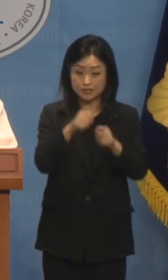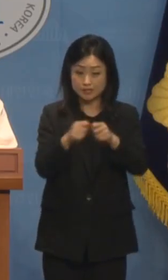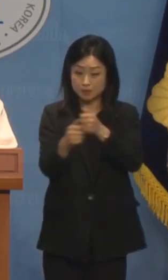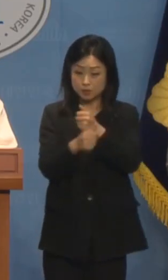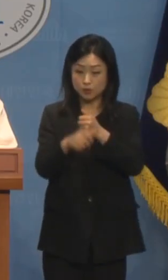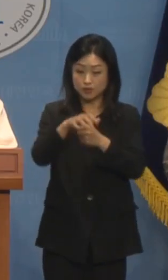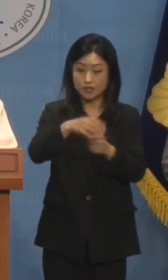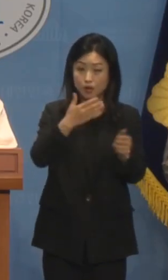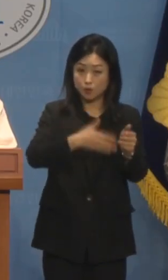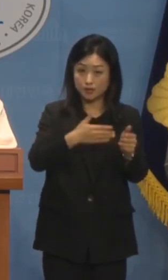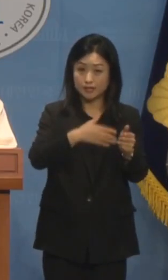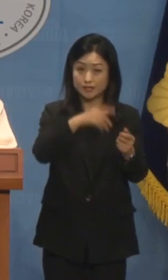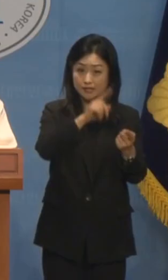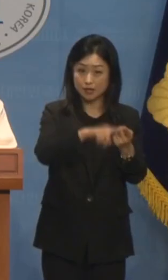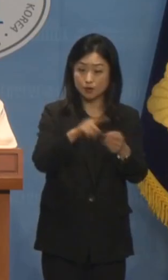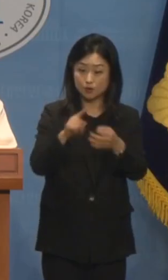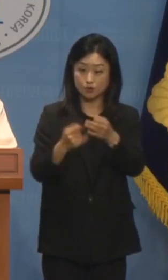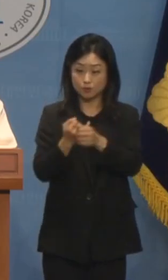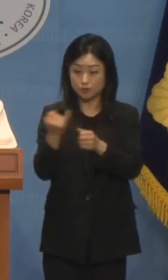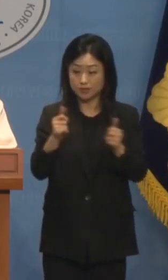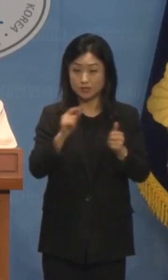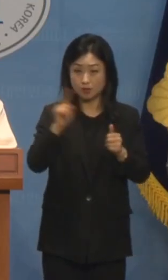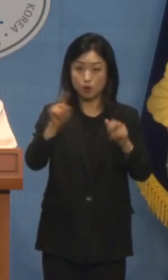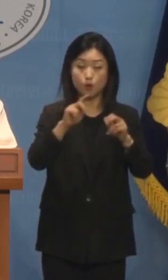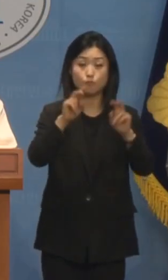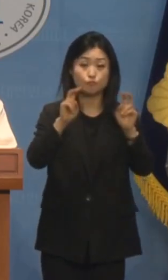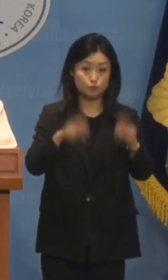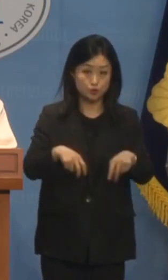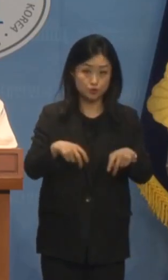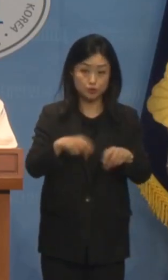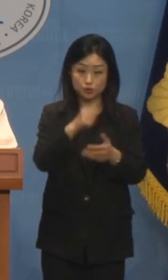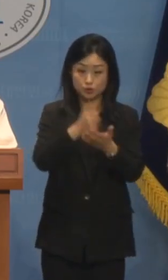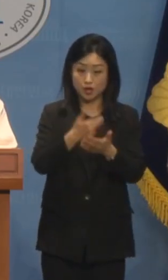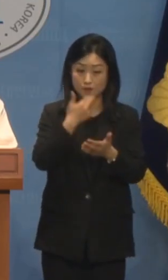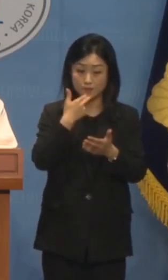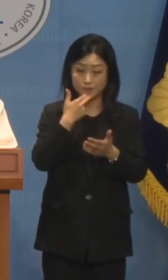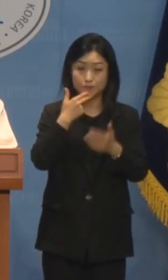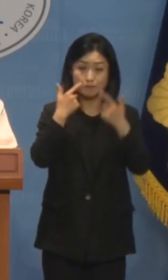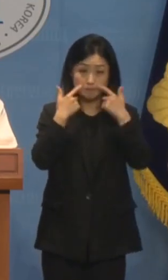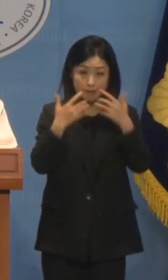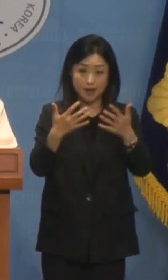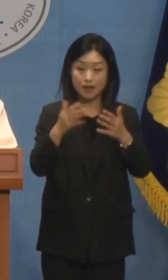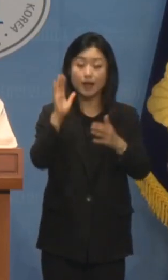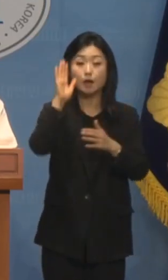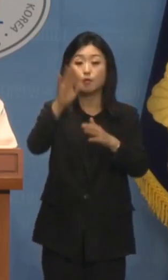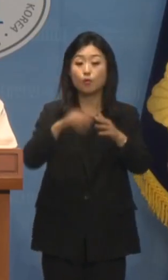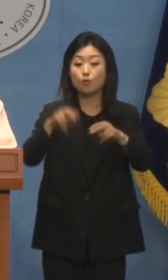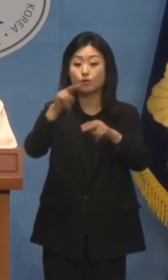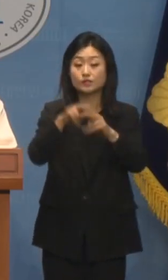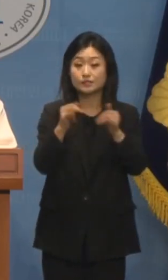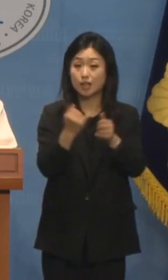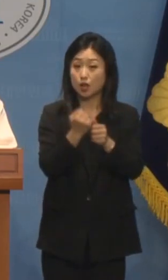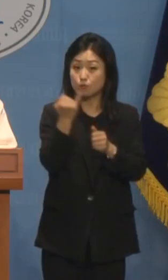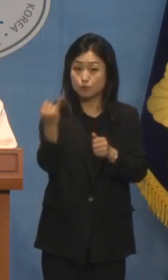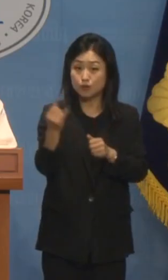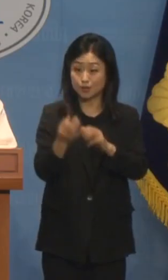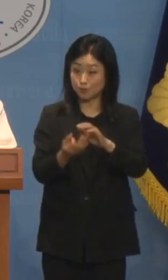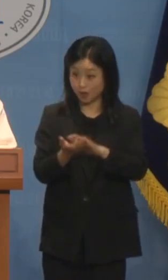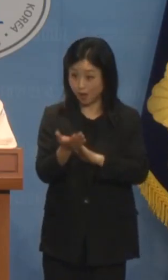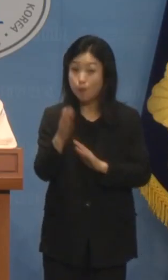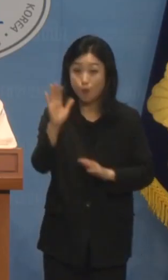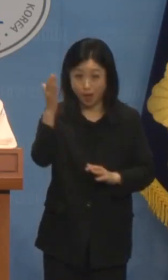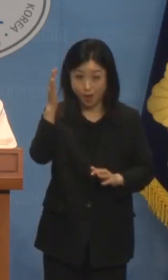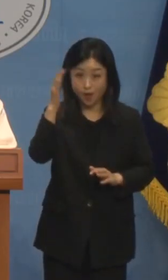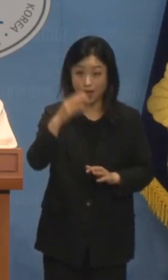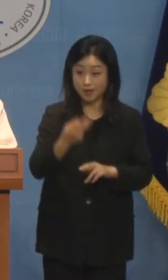수사심의위원회가 권고한 대로 김건희를 불기소하고 무혐의로 종결할 경우 앞으로 고위공직자 부인이 어떤 뇌물이나 선물을